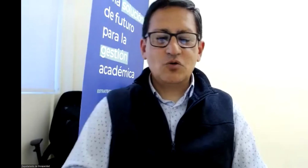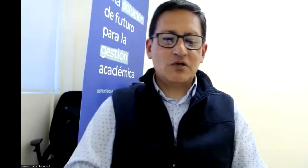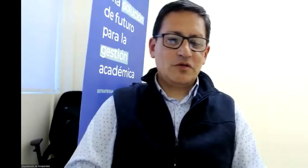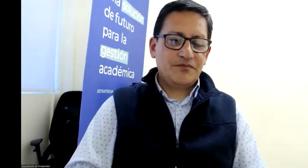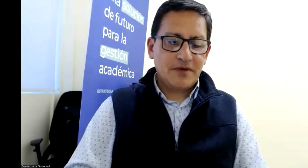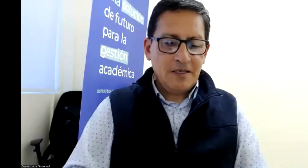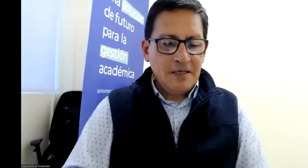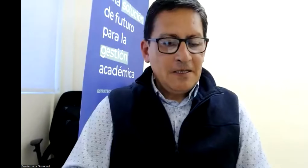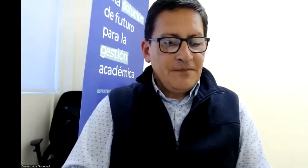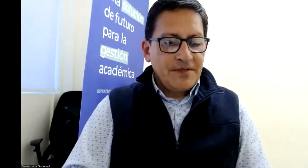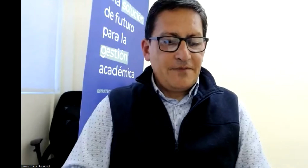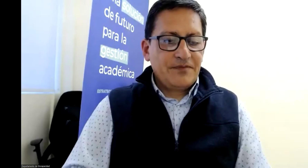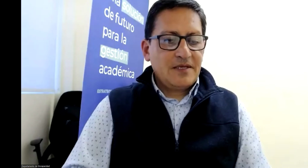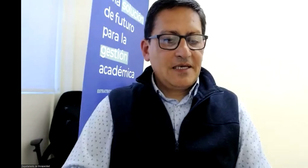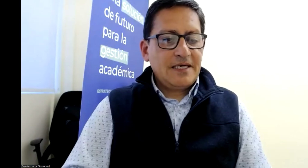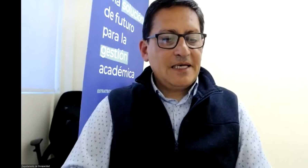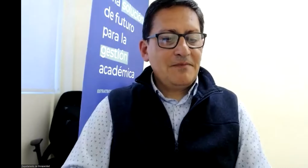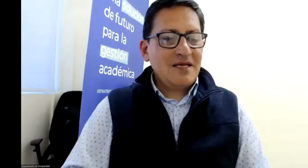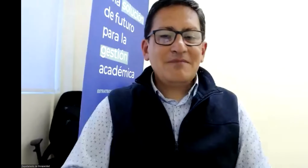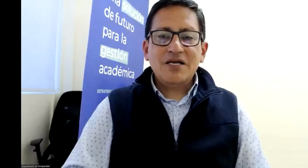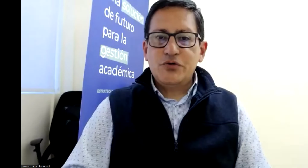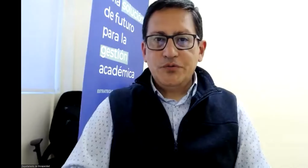ninguna duda. Ya. El mes de mayo